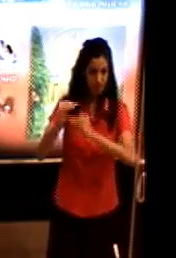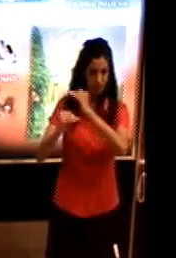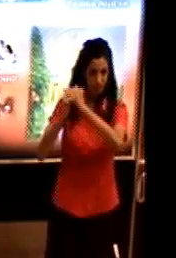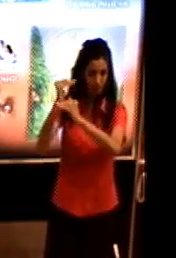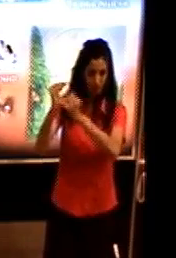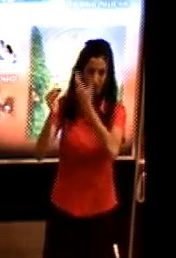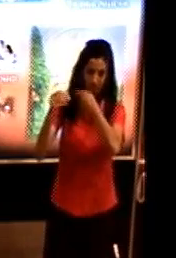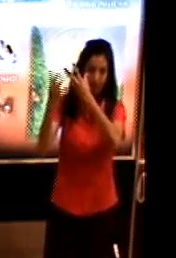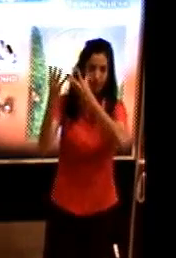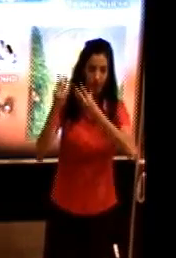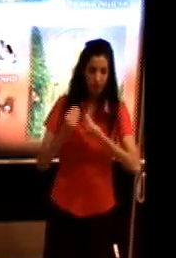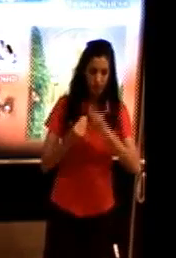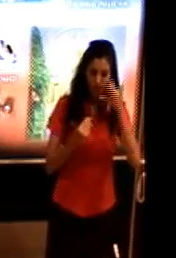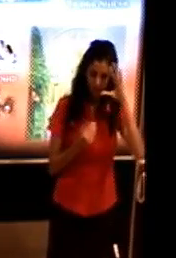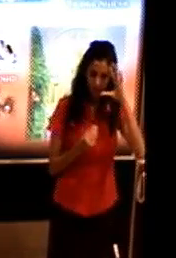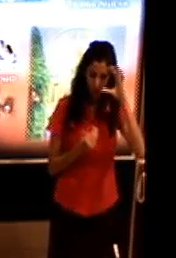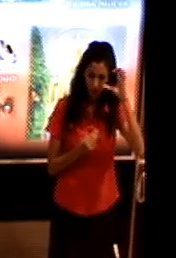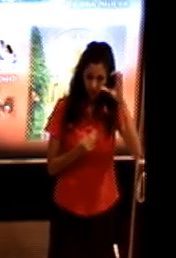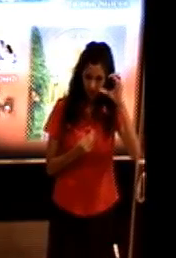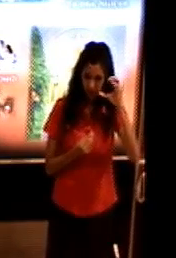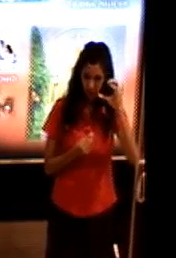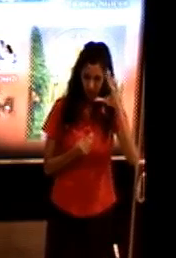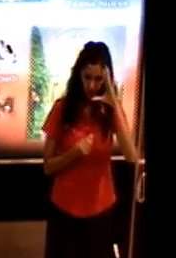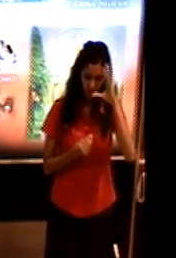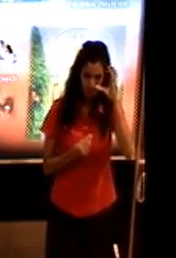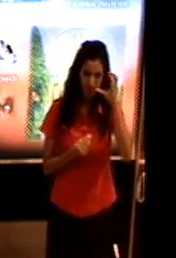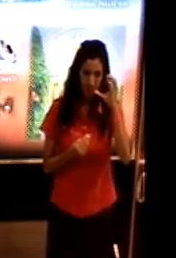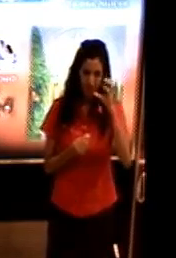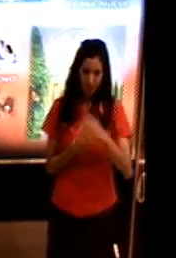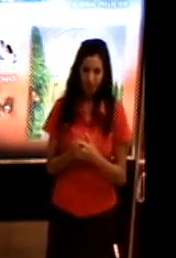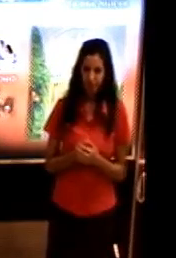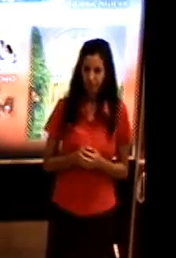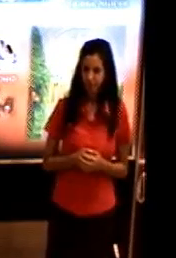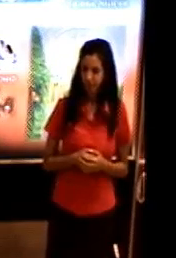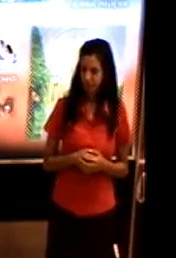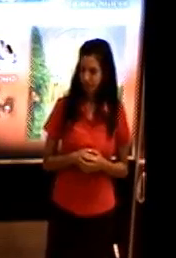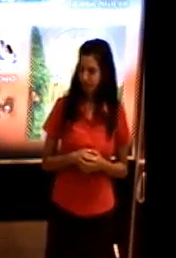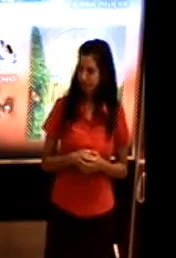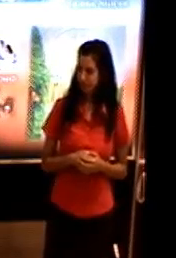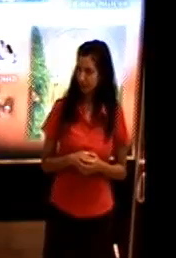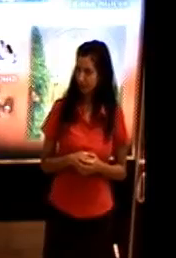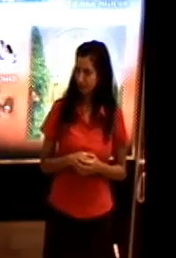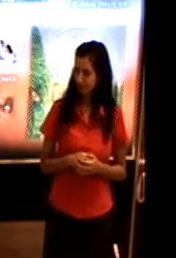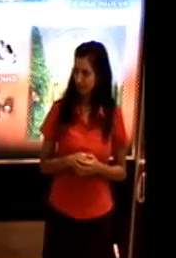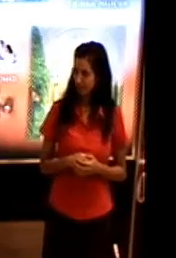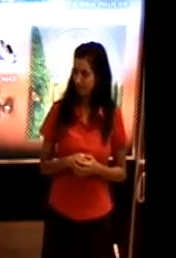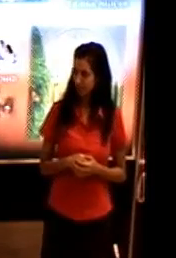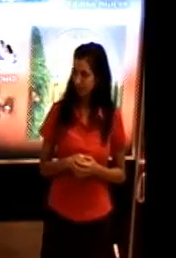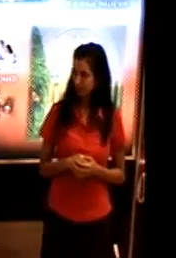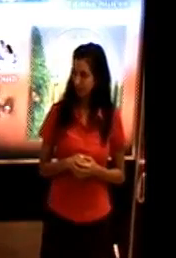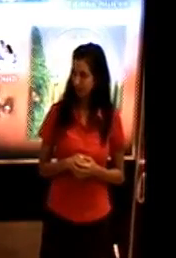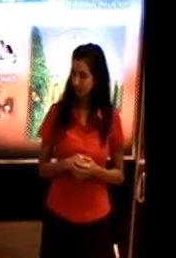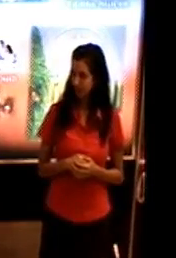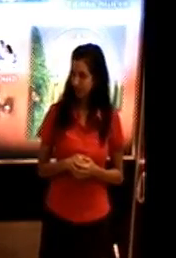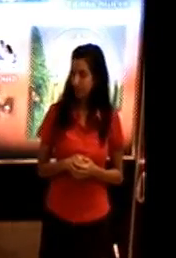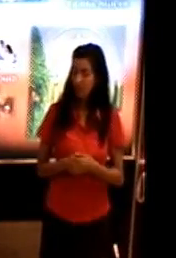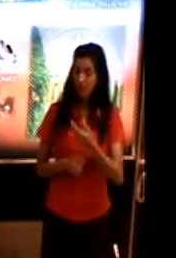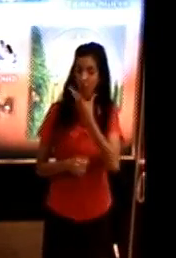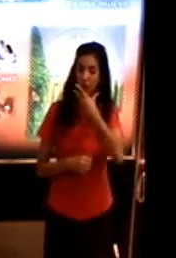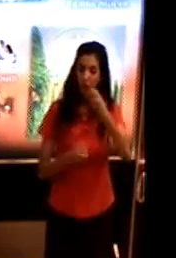Dios, recuerden bien lo que estoy diciendo, el poder de Dios dado por la gracia infinita de